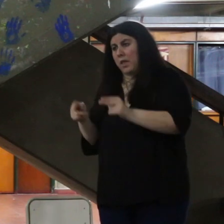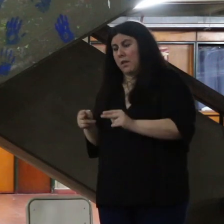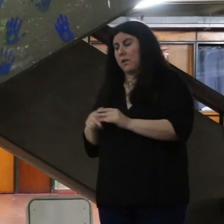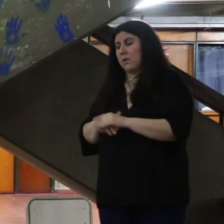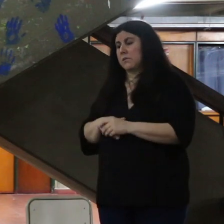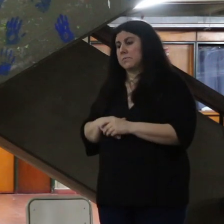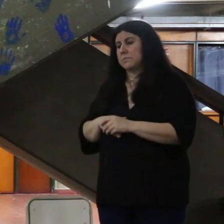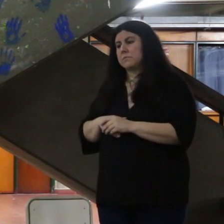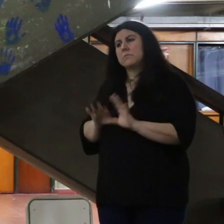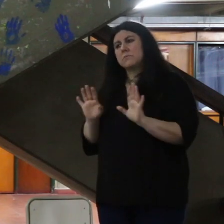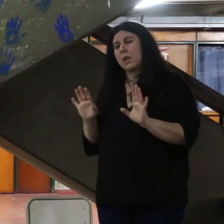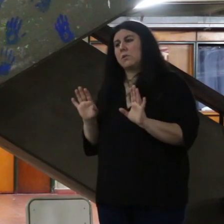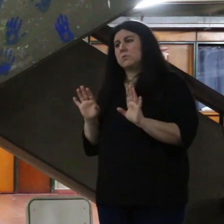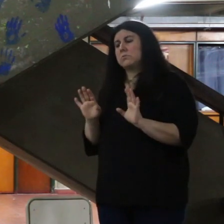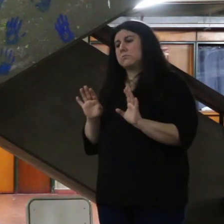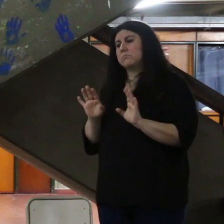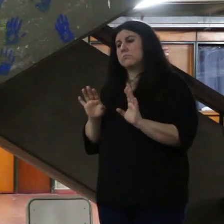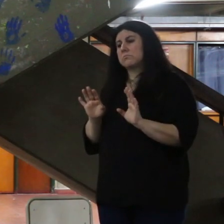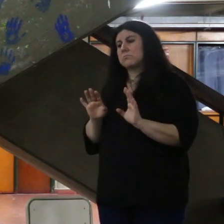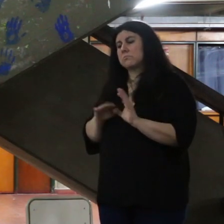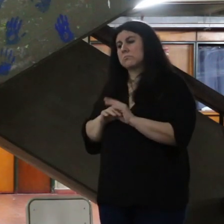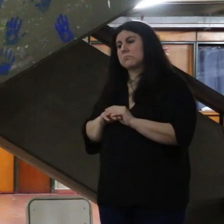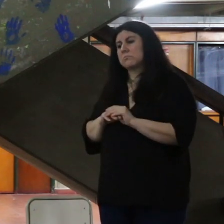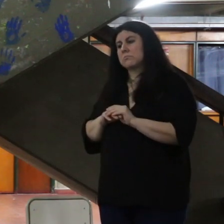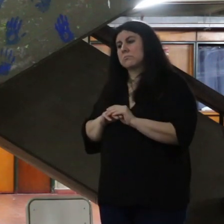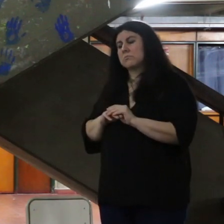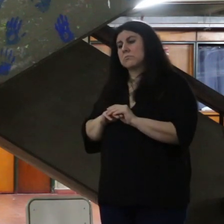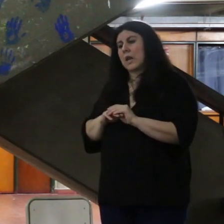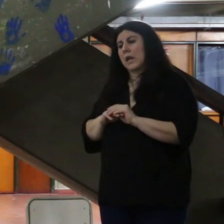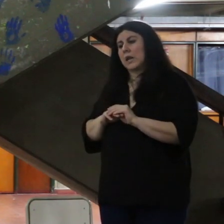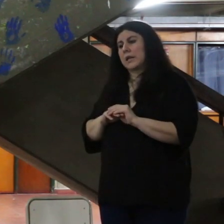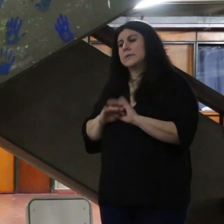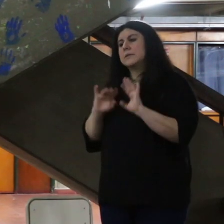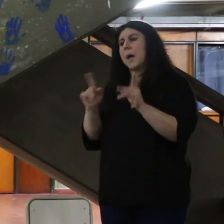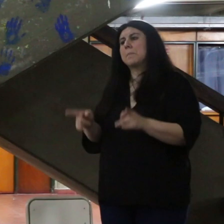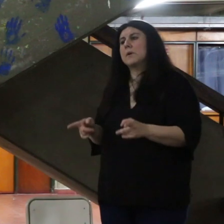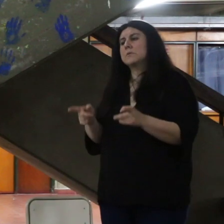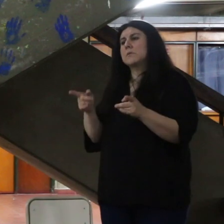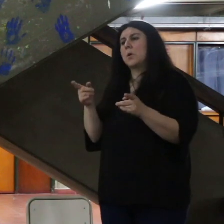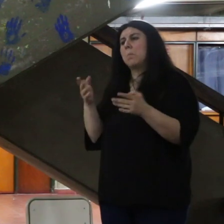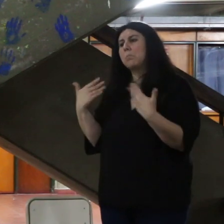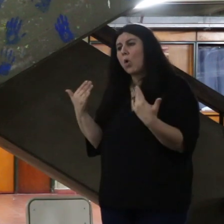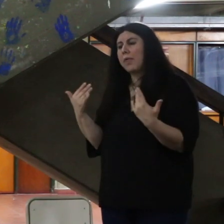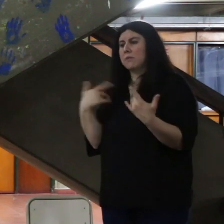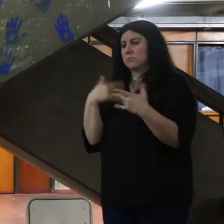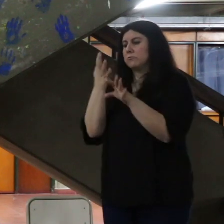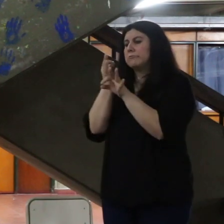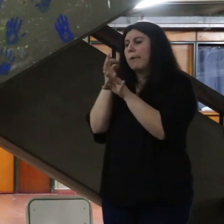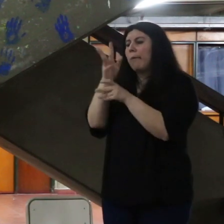Pero también, ¿sí? Tenemos que poder construir